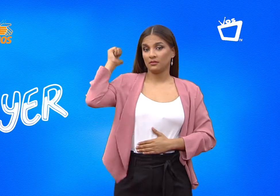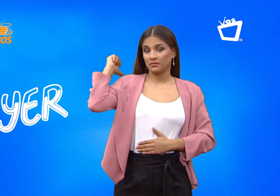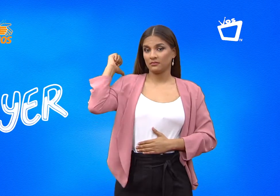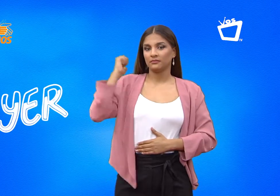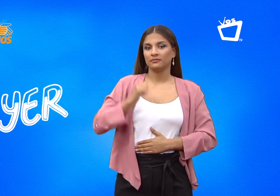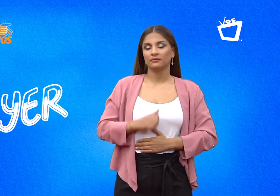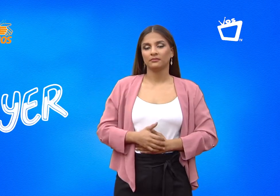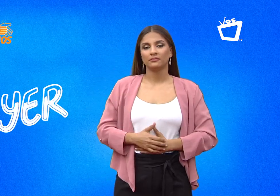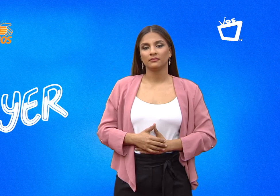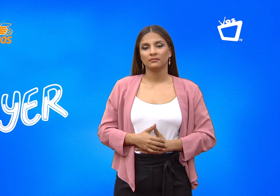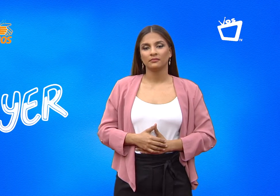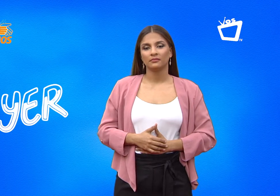Ayer.